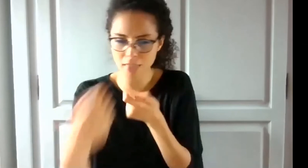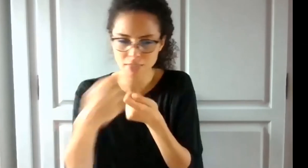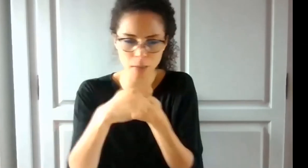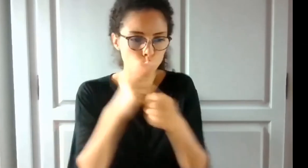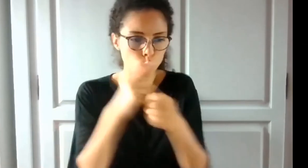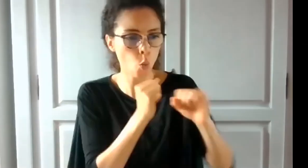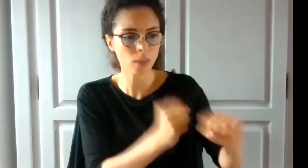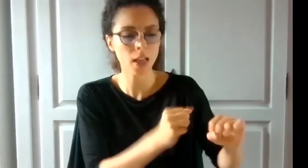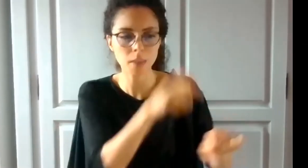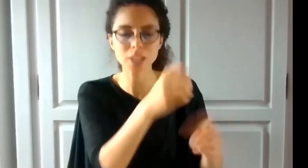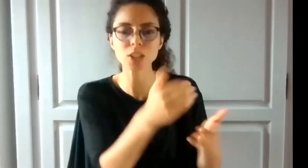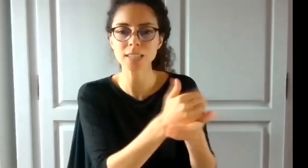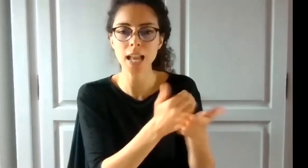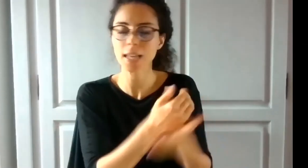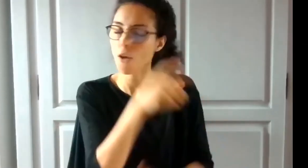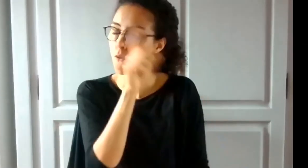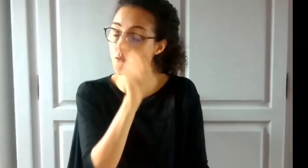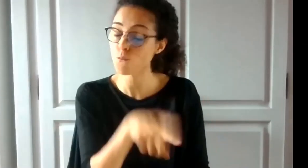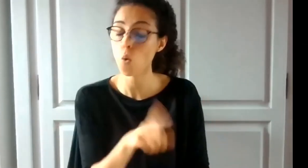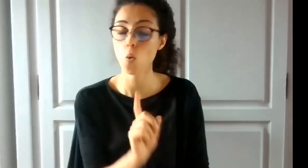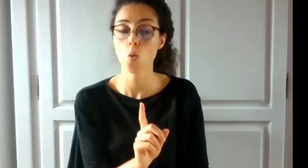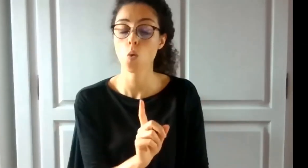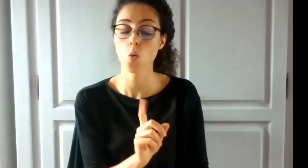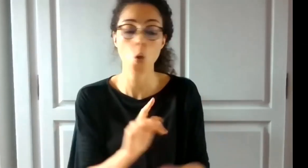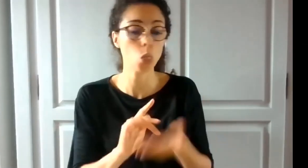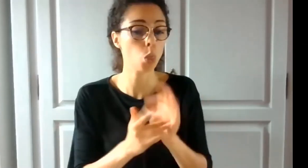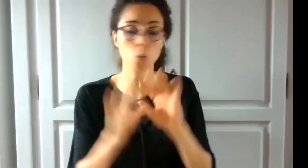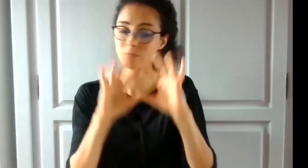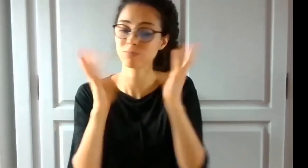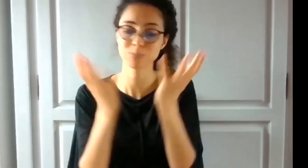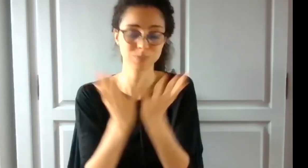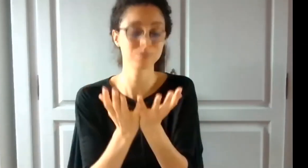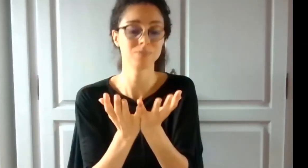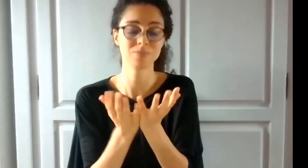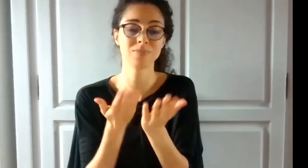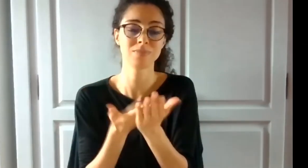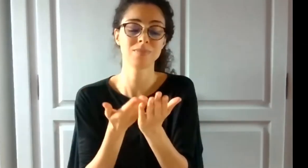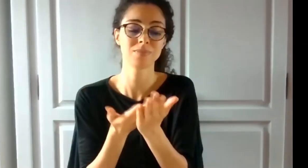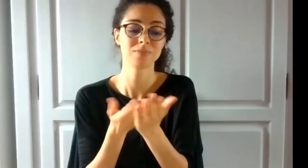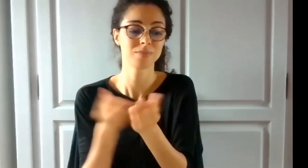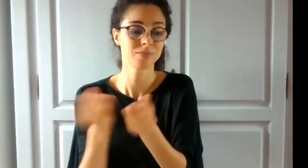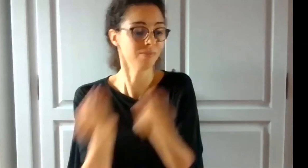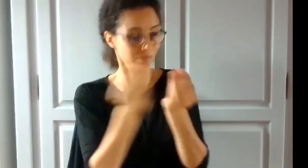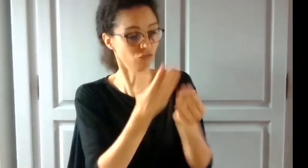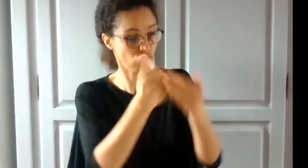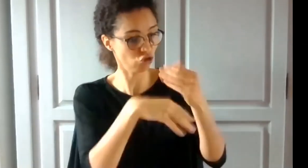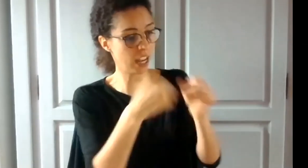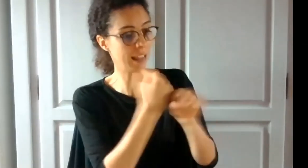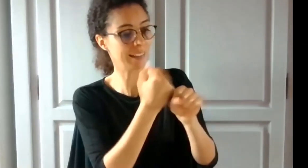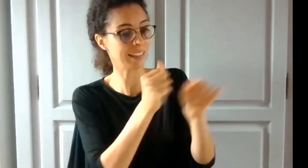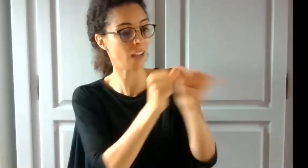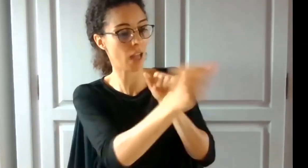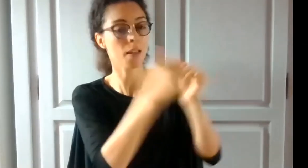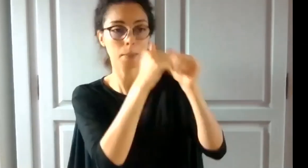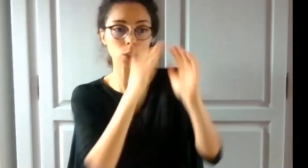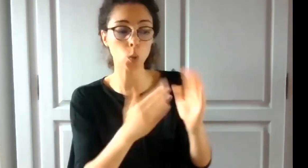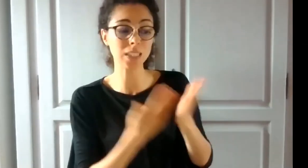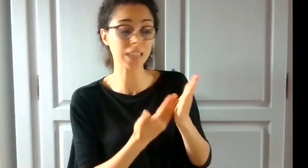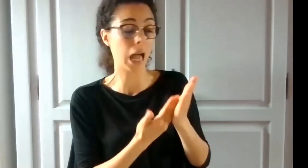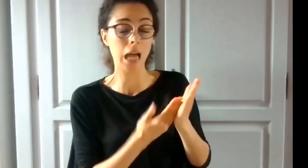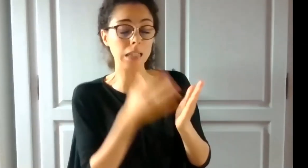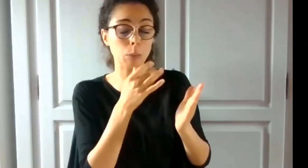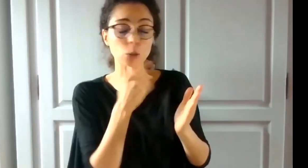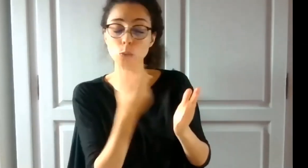salarié, il faut que eh bien, tous ces atouts-là, on puisse aussi les mobiliser en télétravail. Ce n'est pas toujours le cas. Et